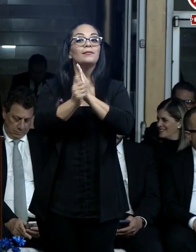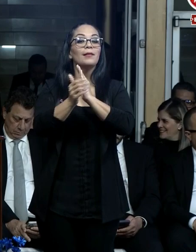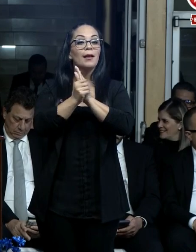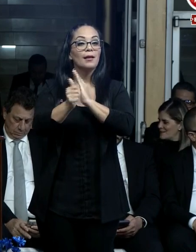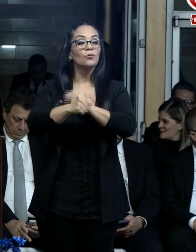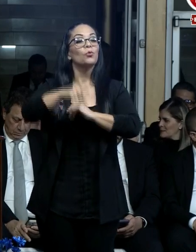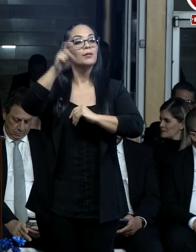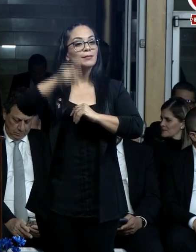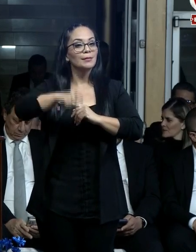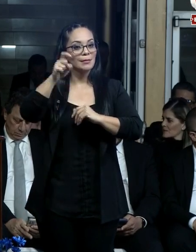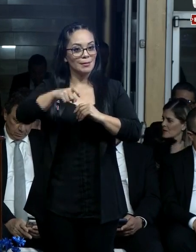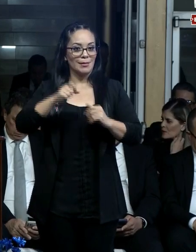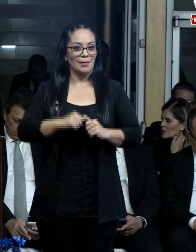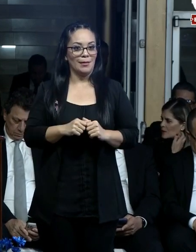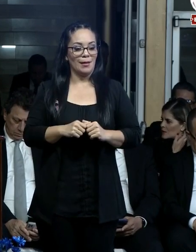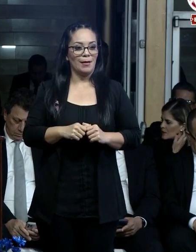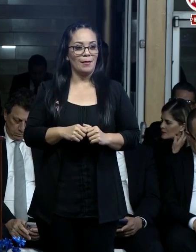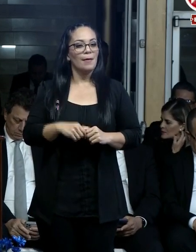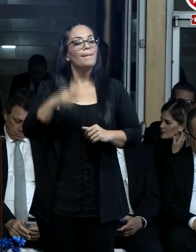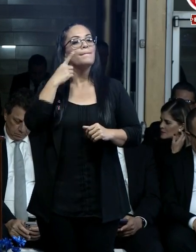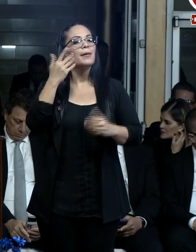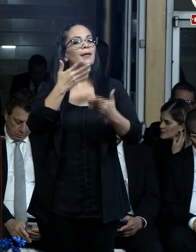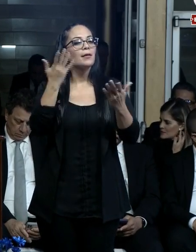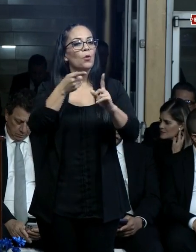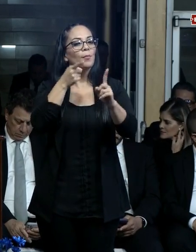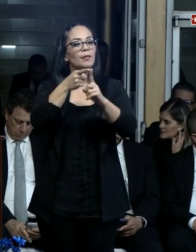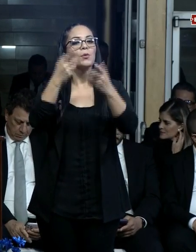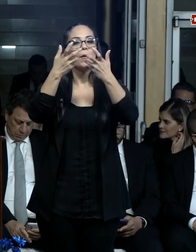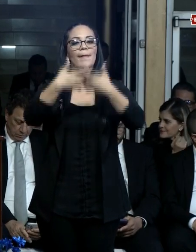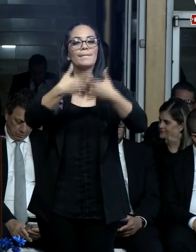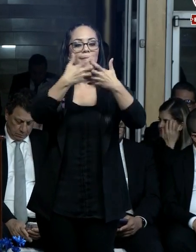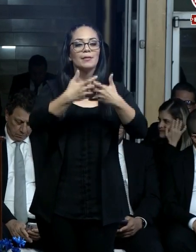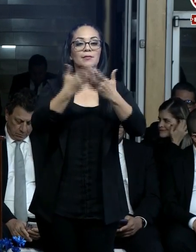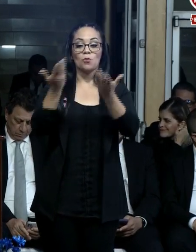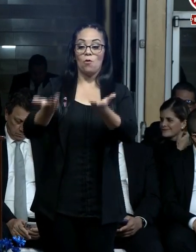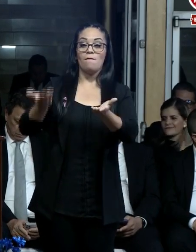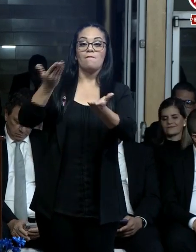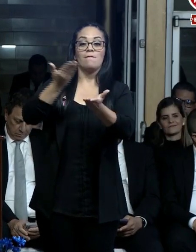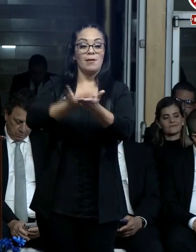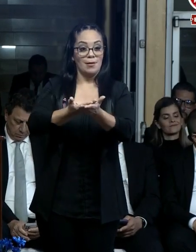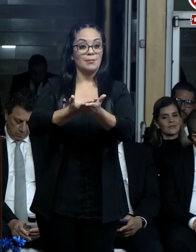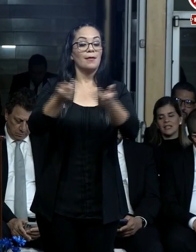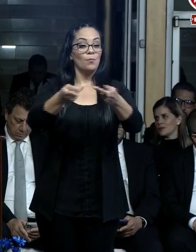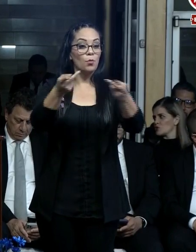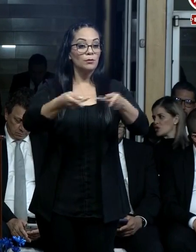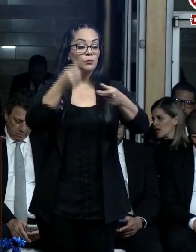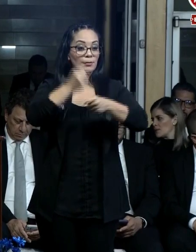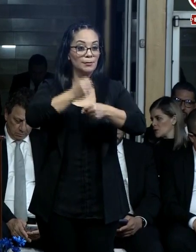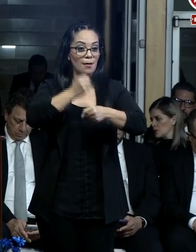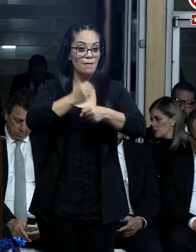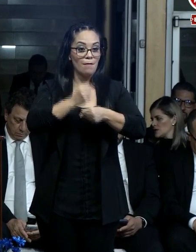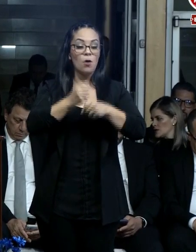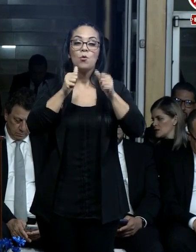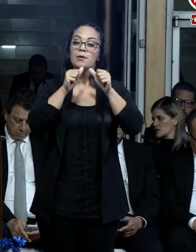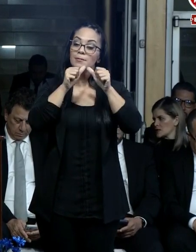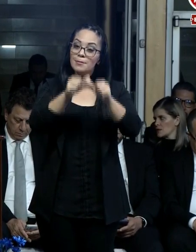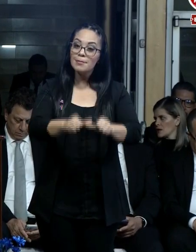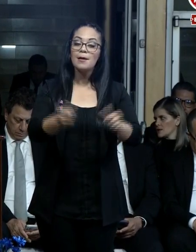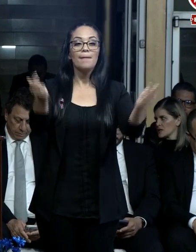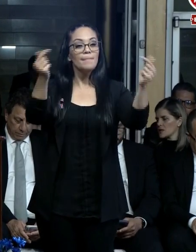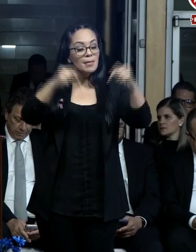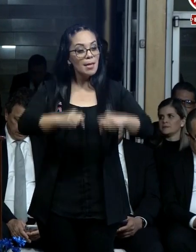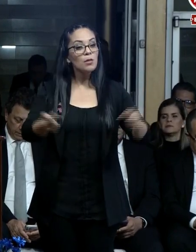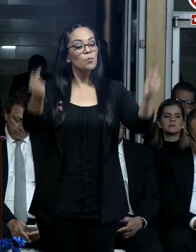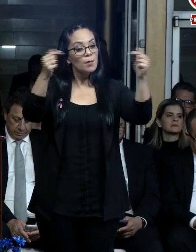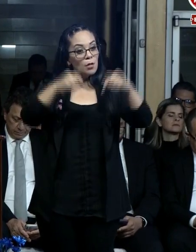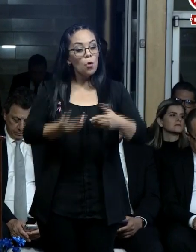se requiere para que las empresas ofrezcan esos trabajos y sigan viniendo a